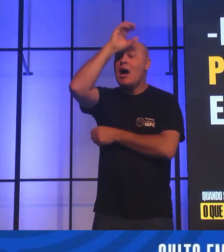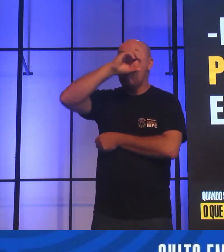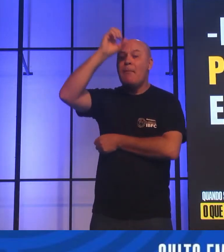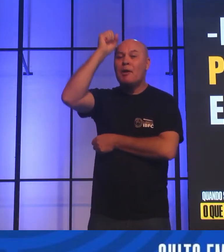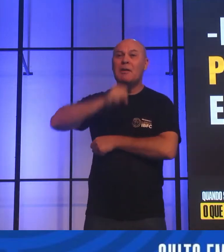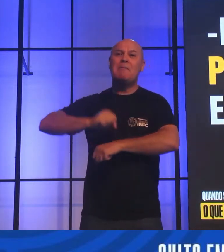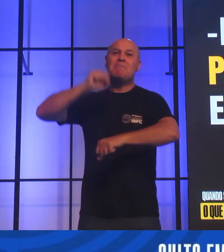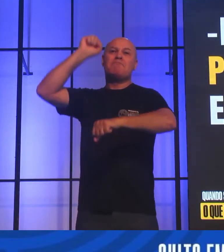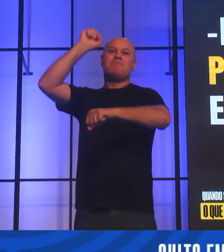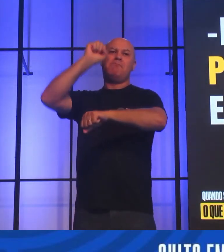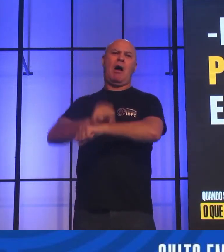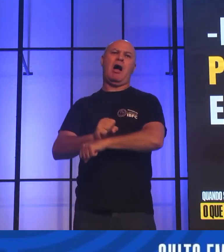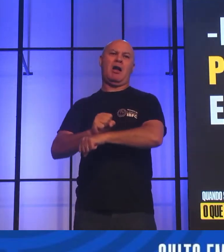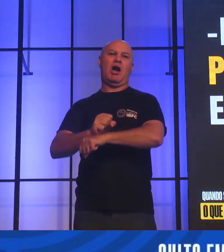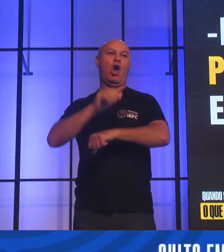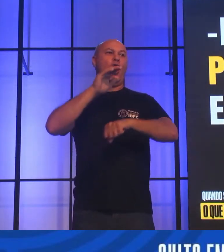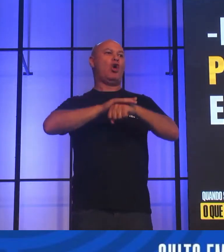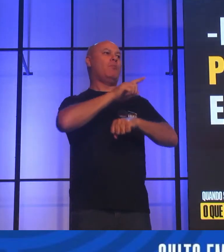pelas nossas reações.